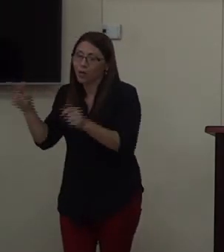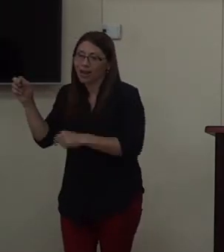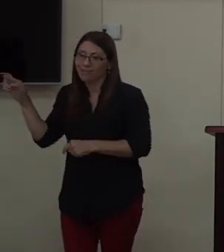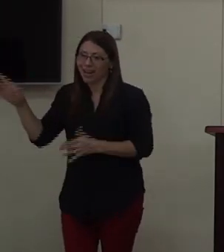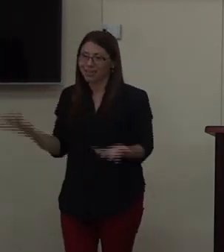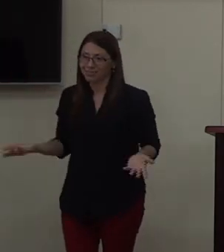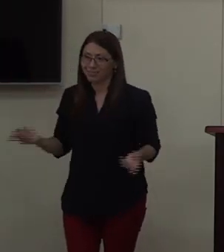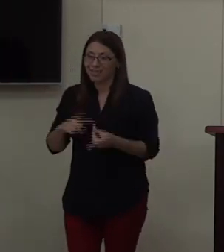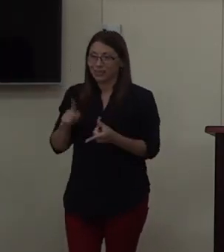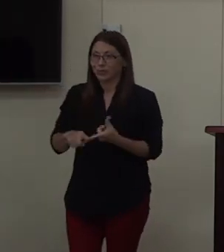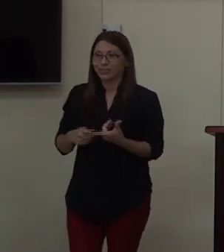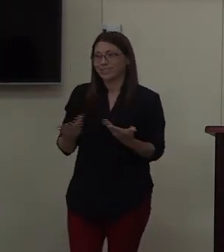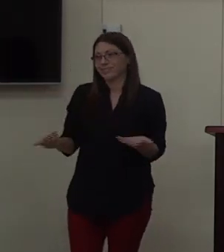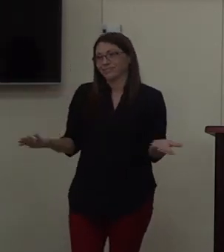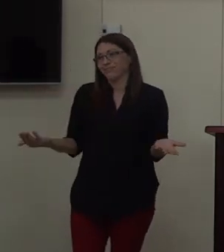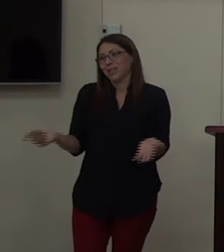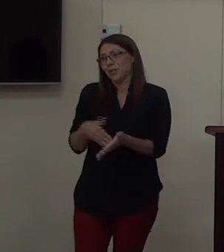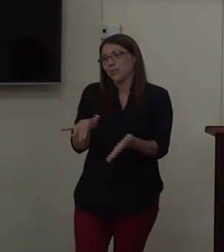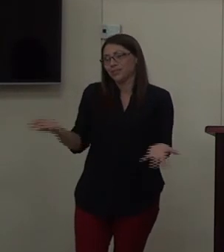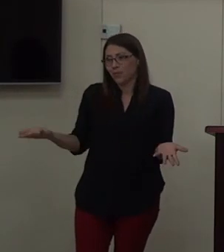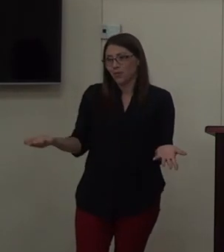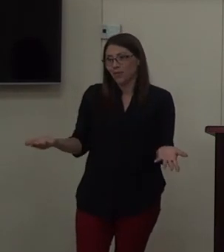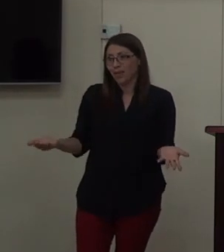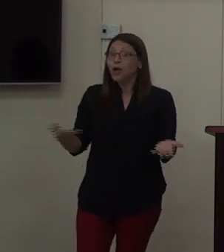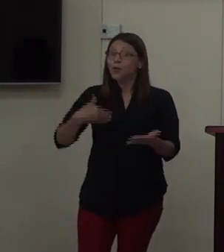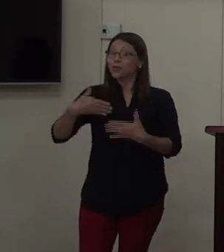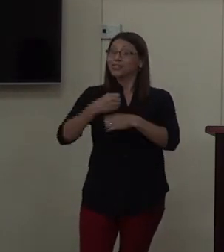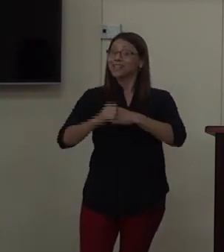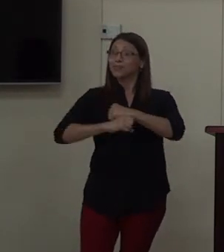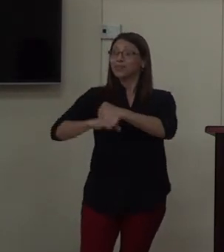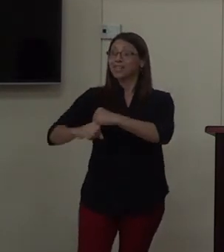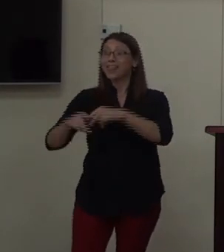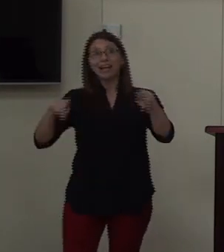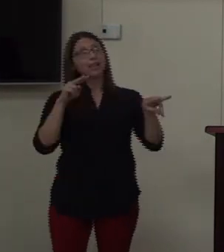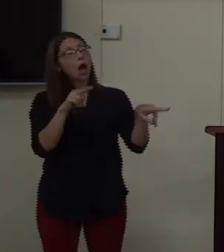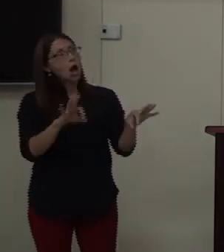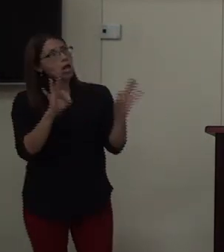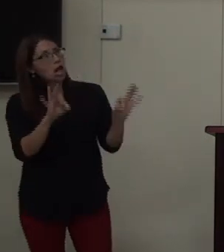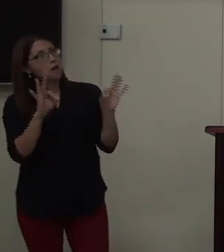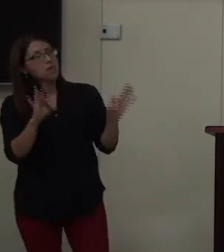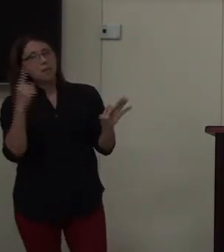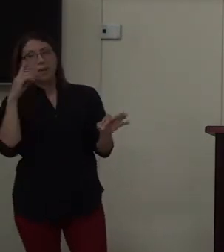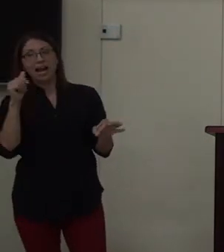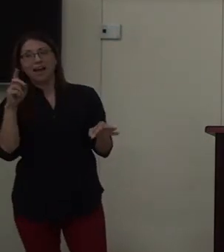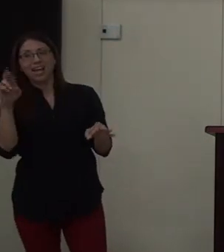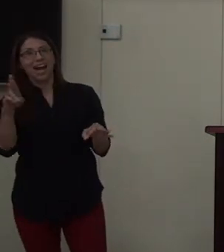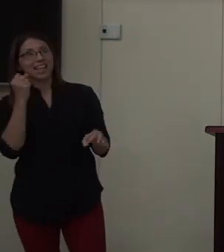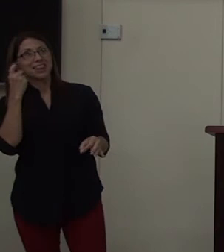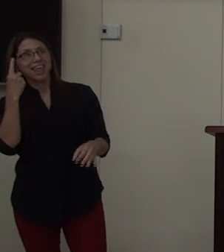Volvemos a lo mismo, como si, y cuando se publicita, es que bien, para que los cabecares entiendan que los cabecares no son